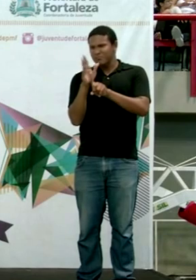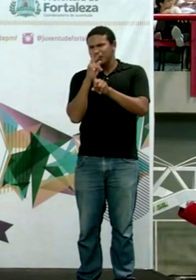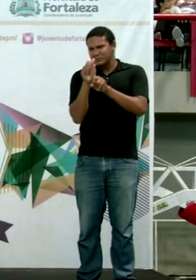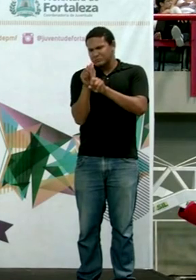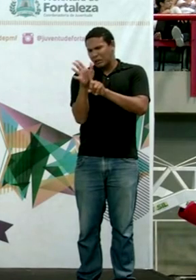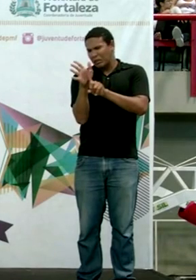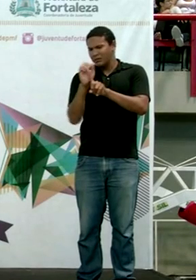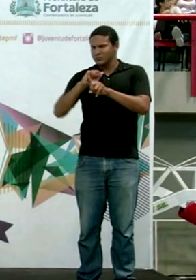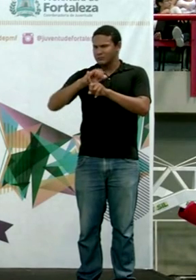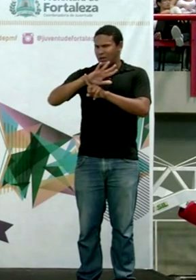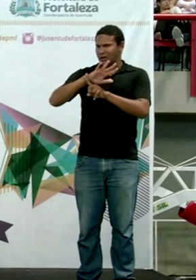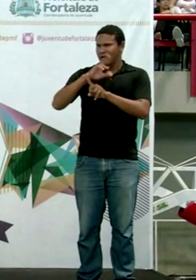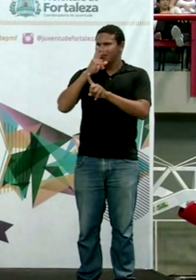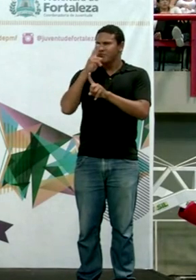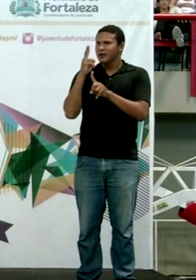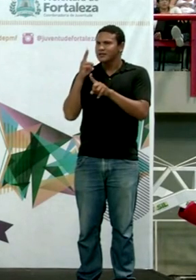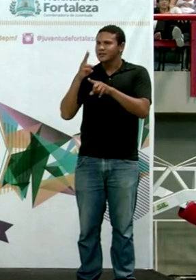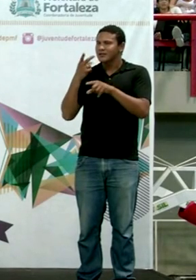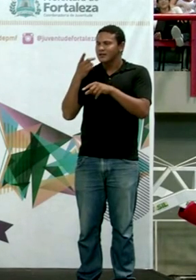Que é bom defumar no